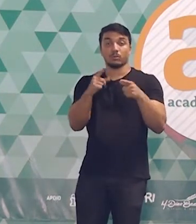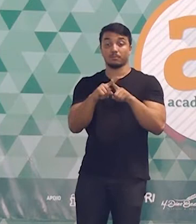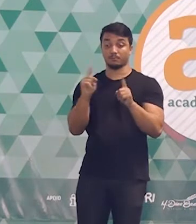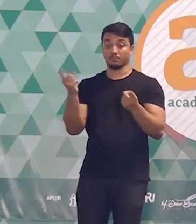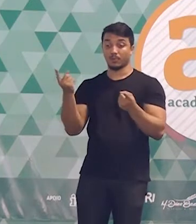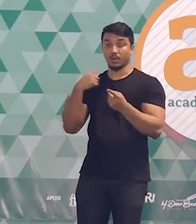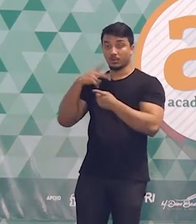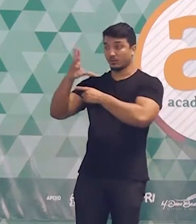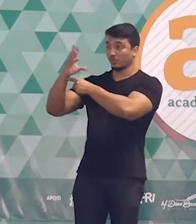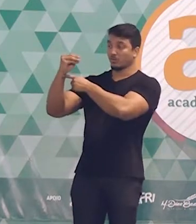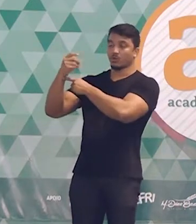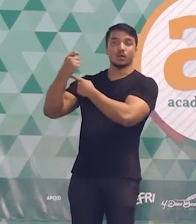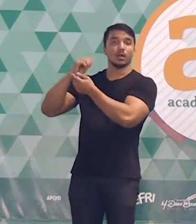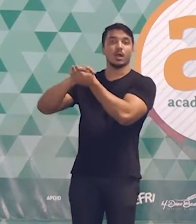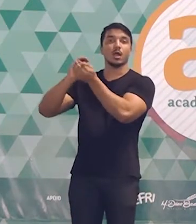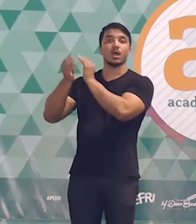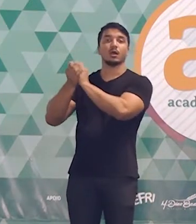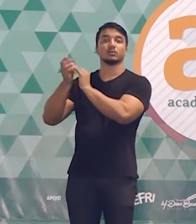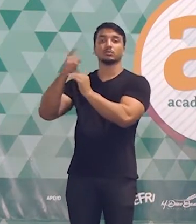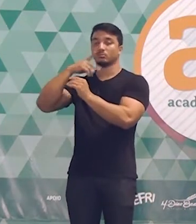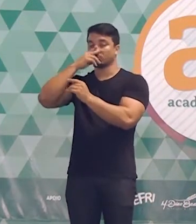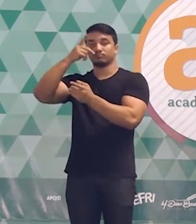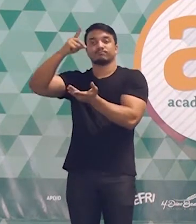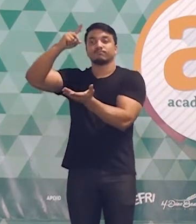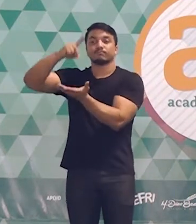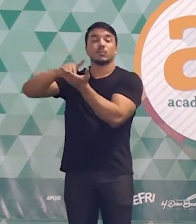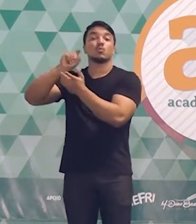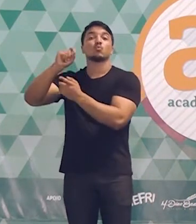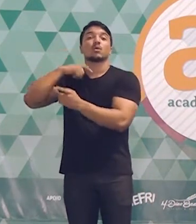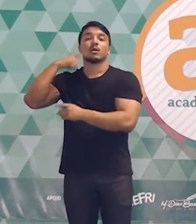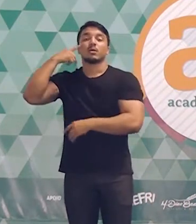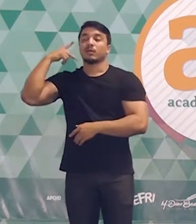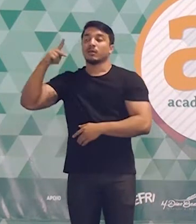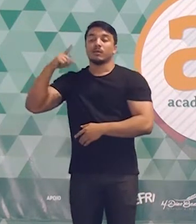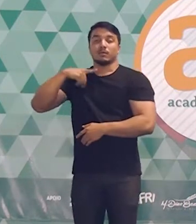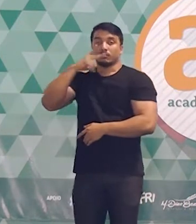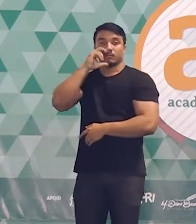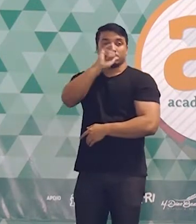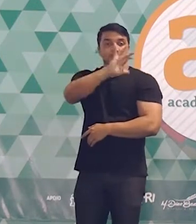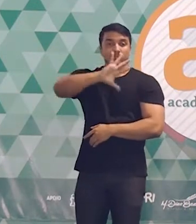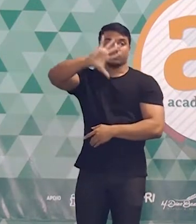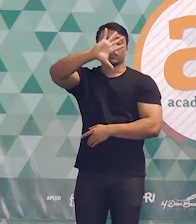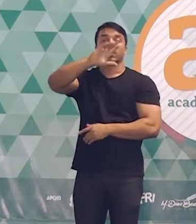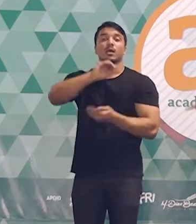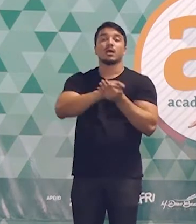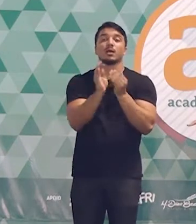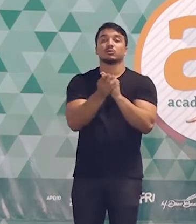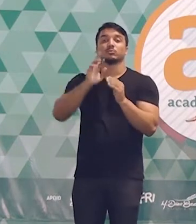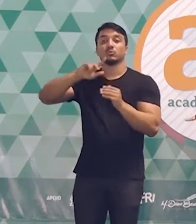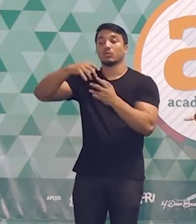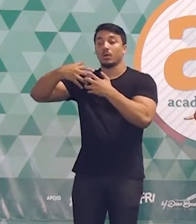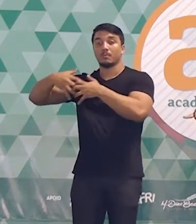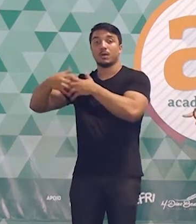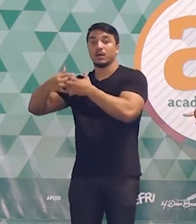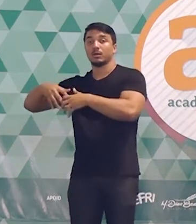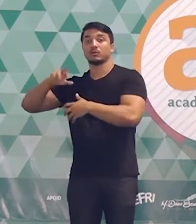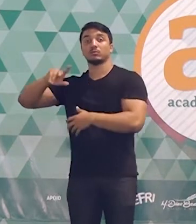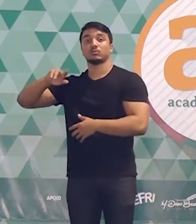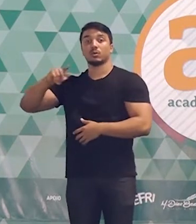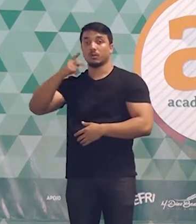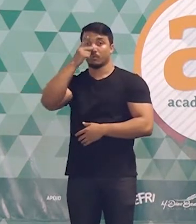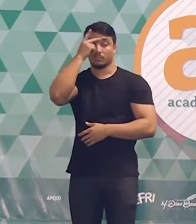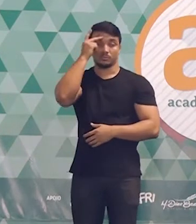a fotografia é arte, é evidente que o que faz da imagem arte não é a máquina,